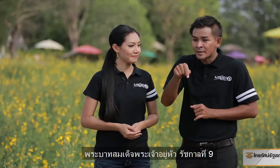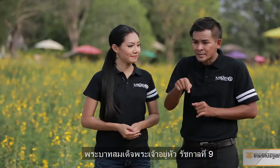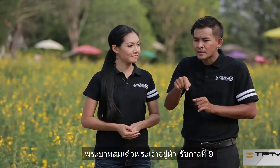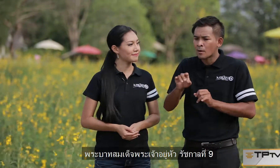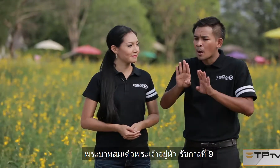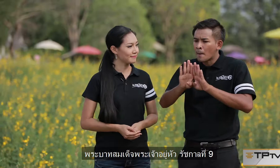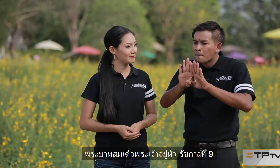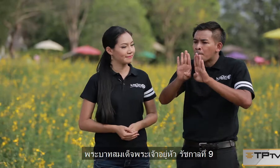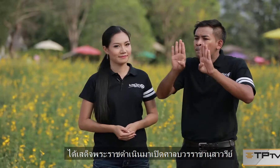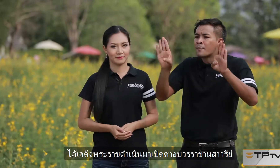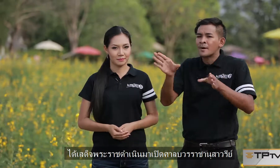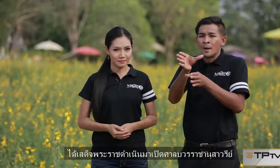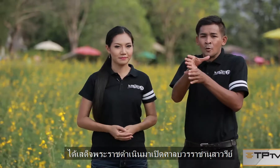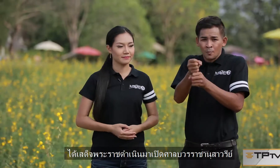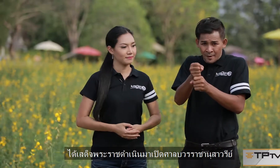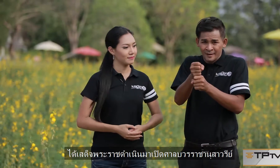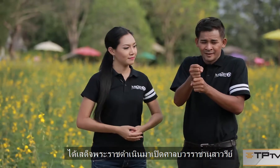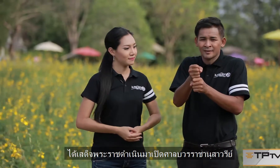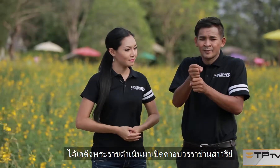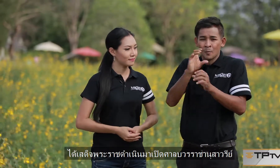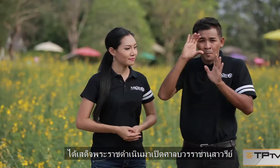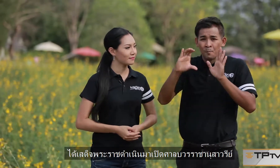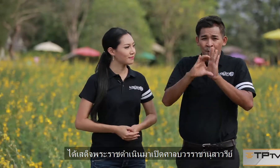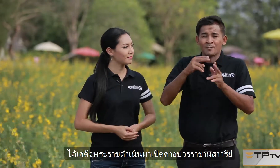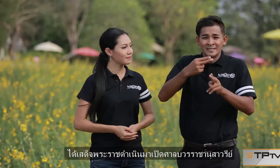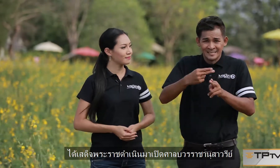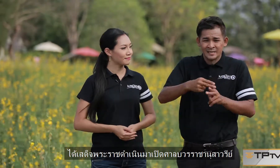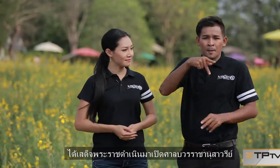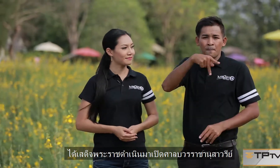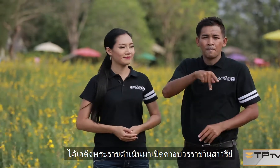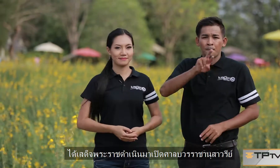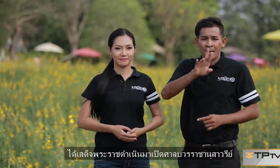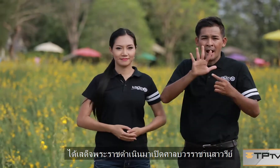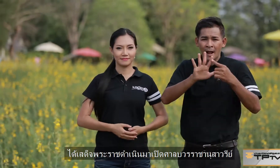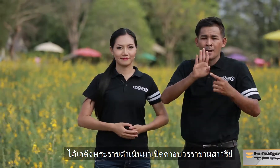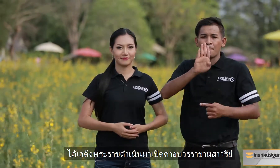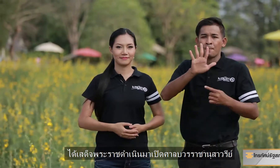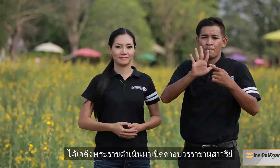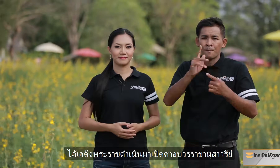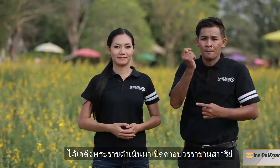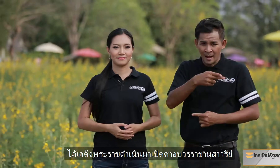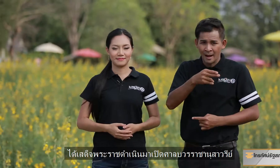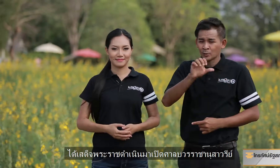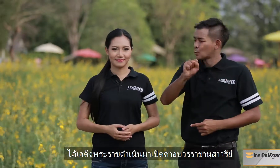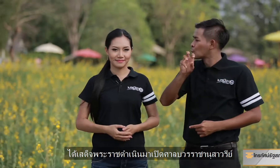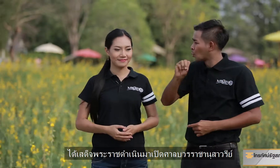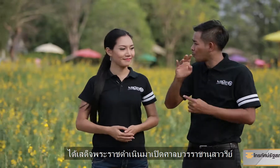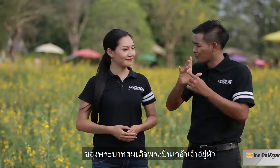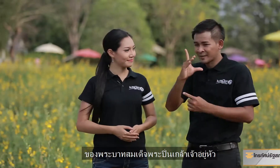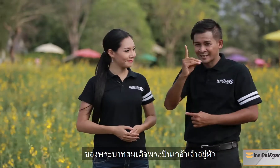9ได้เสด็จพระราชดำเนินมาเปิดศาลบวรราชานุสาวรีย์ของพระบาท